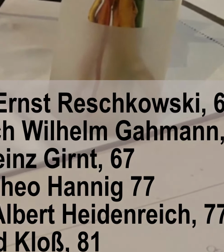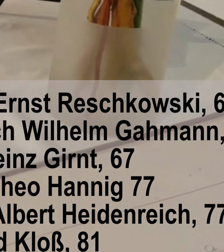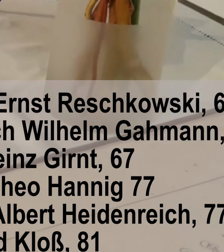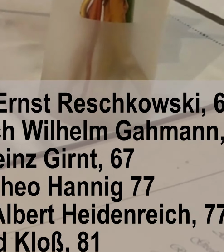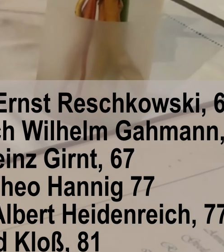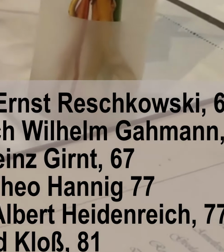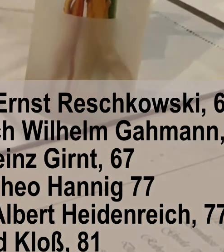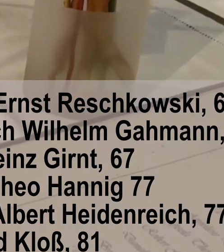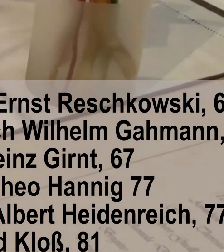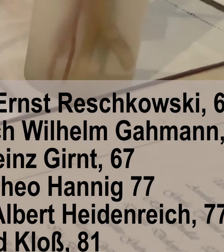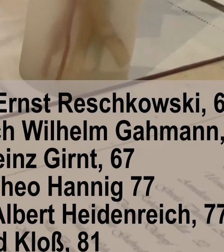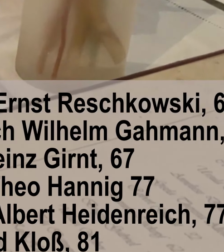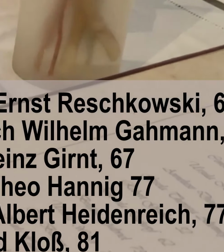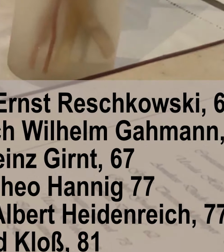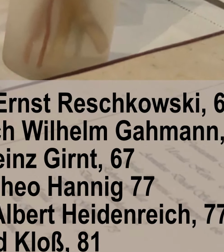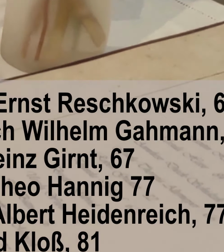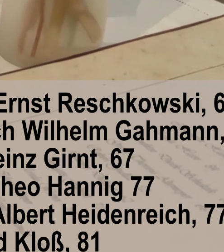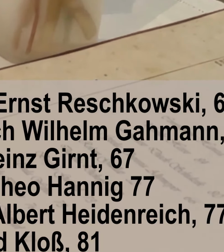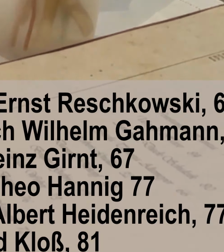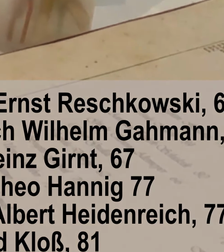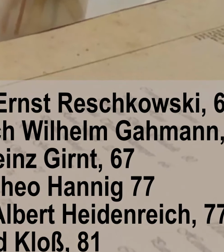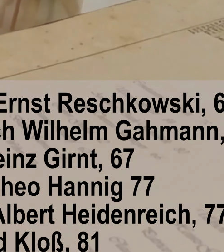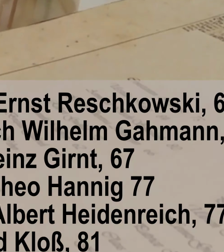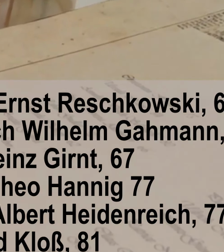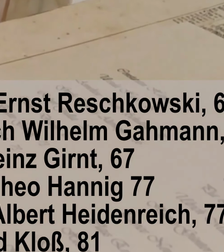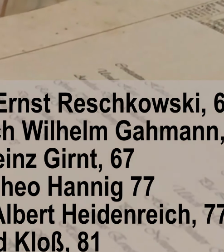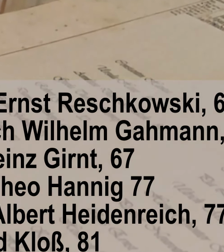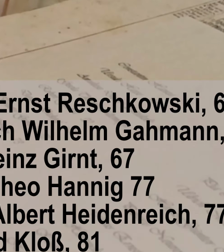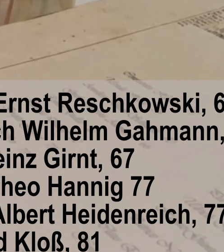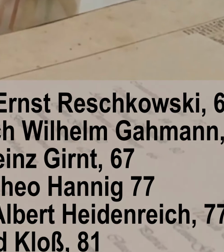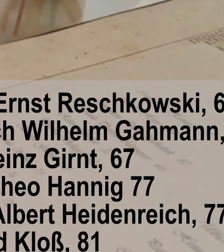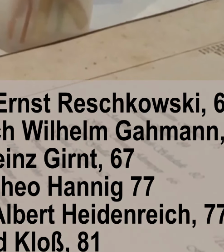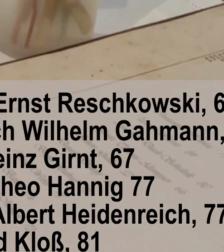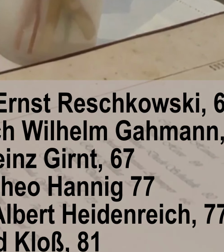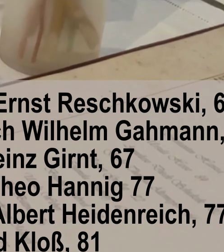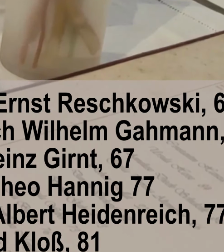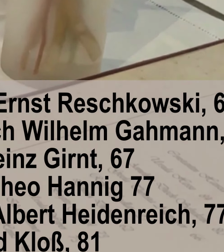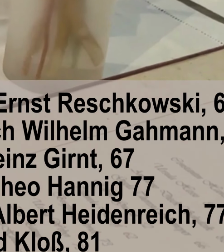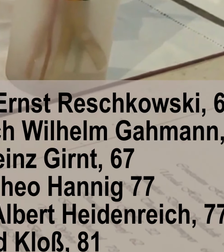Wilfried Kloß, 81 Jahre.